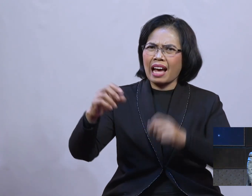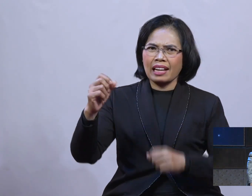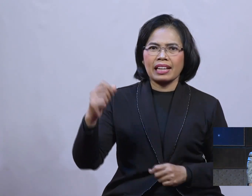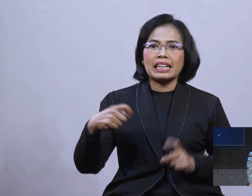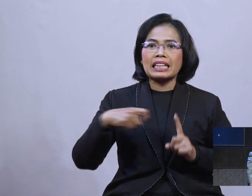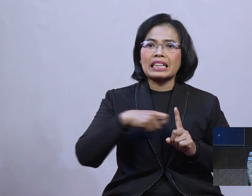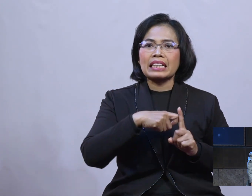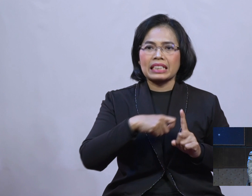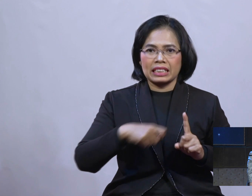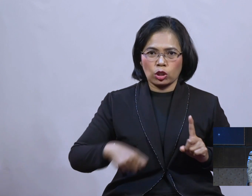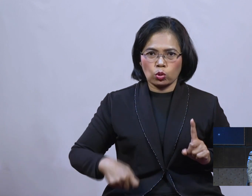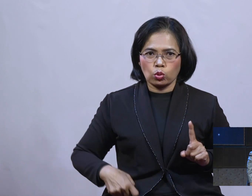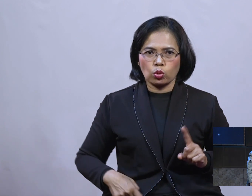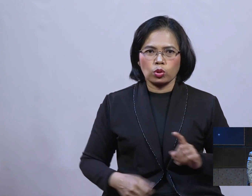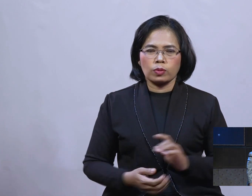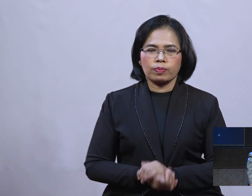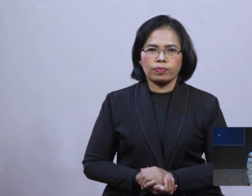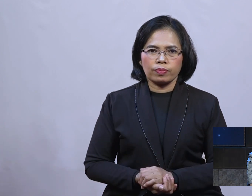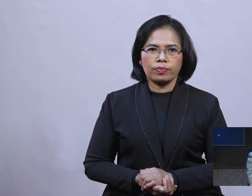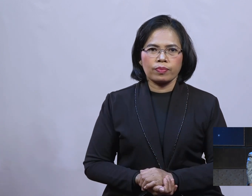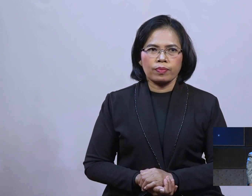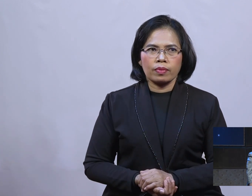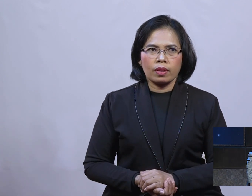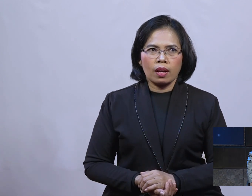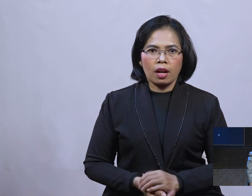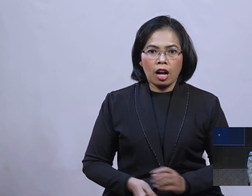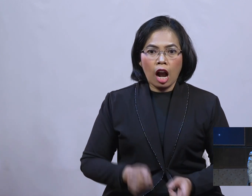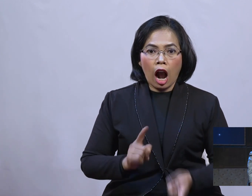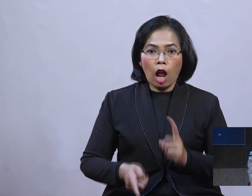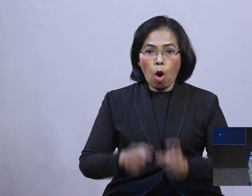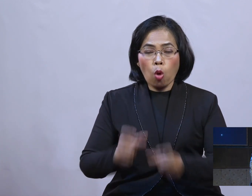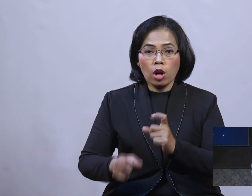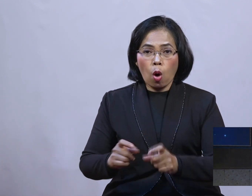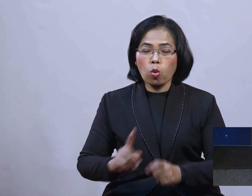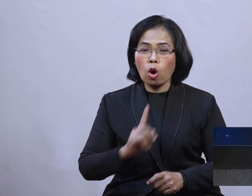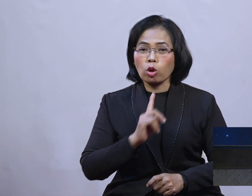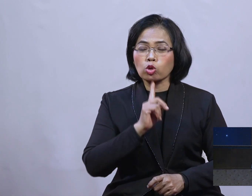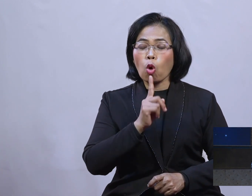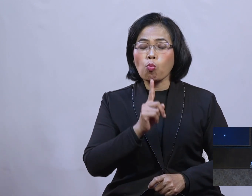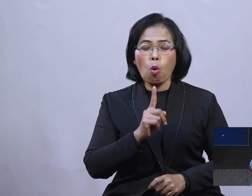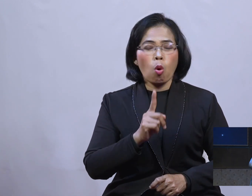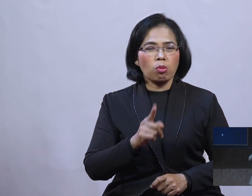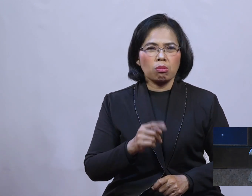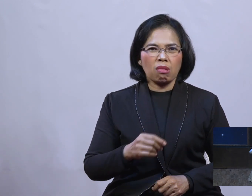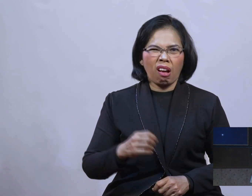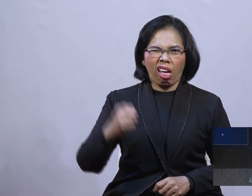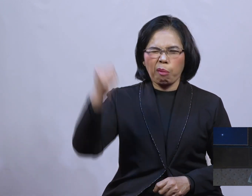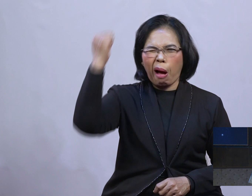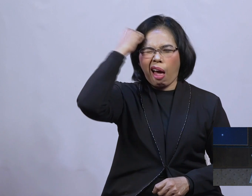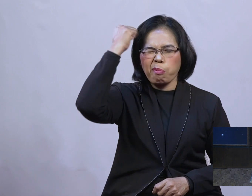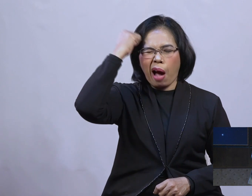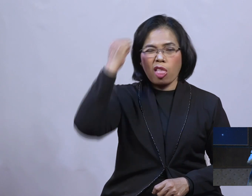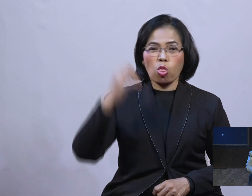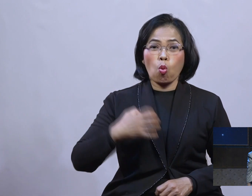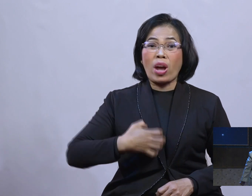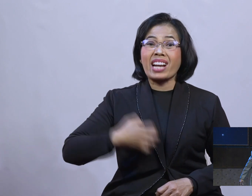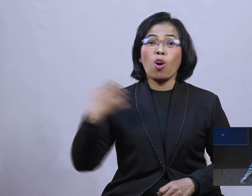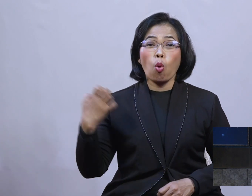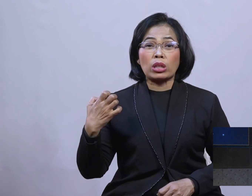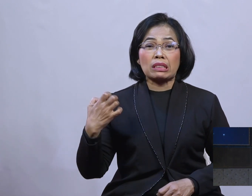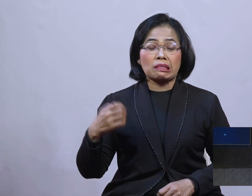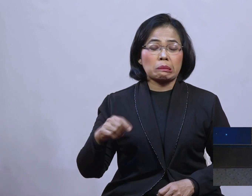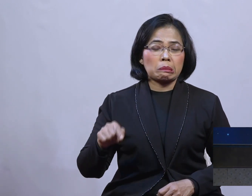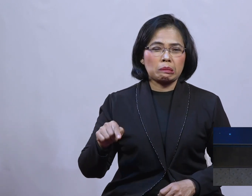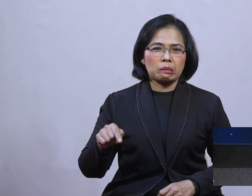anugrahnya orang-orang sombong Hai orang-orang tinggi hati orang-orang angkuh orang-orang kepala batu orang-orang egois Febri